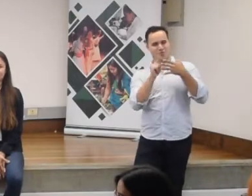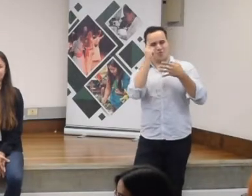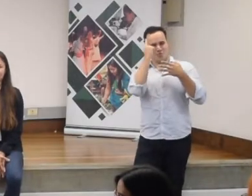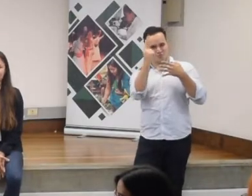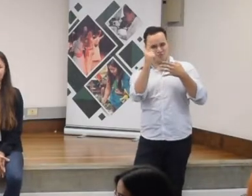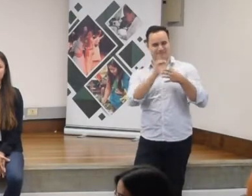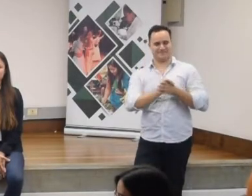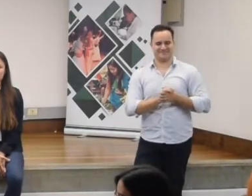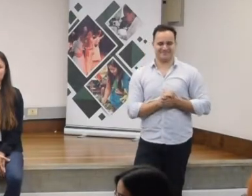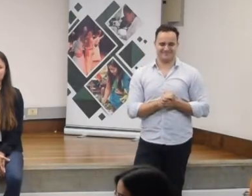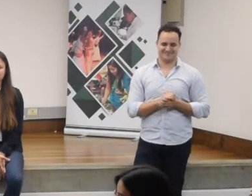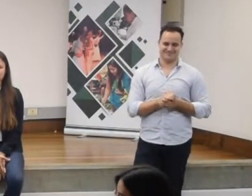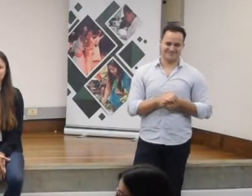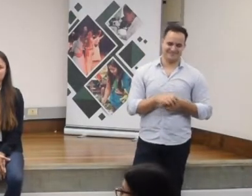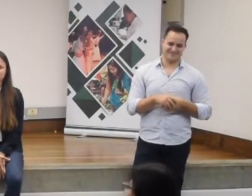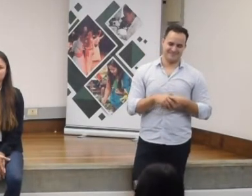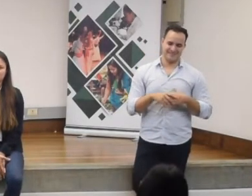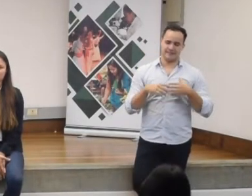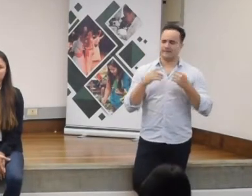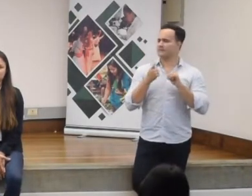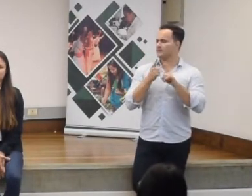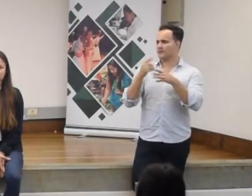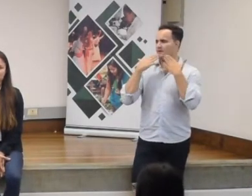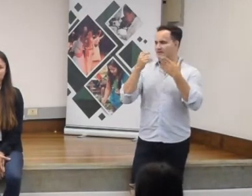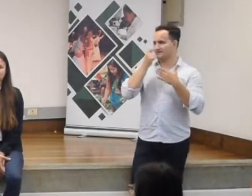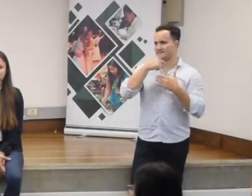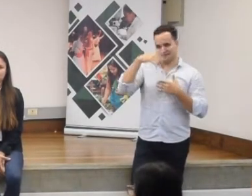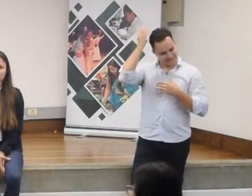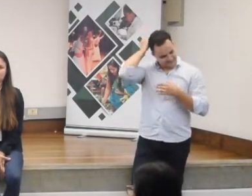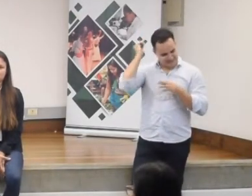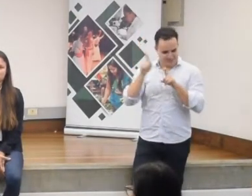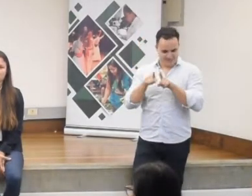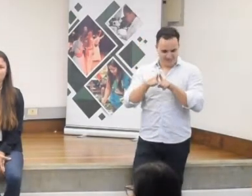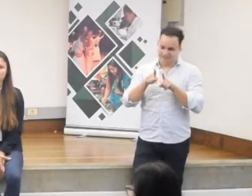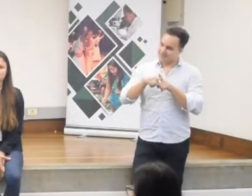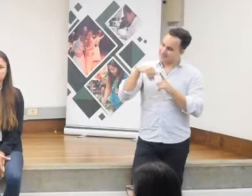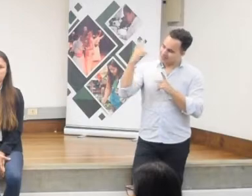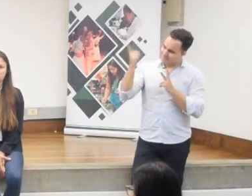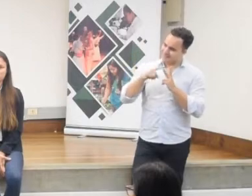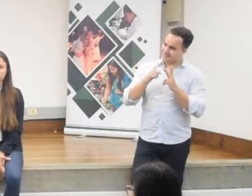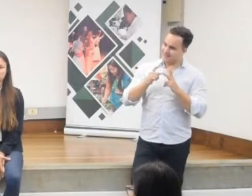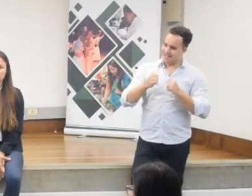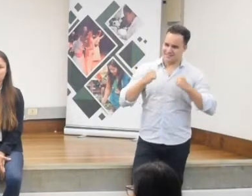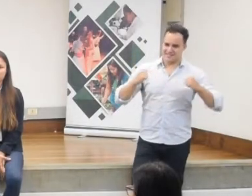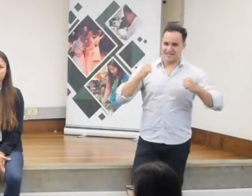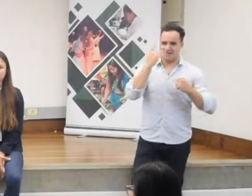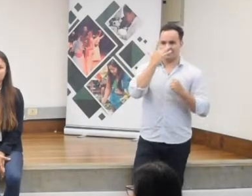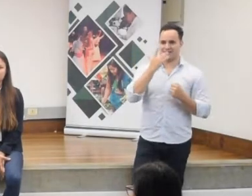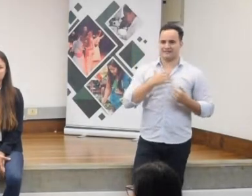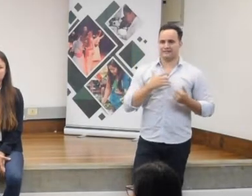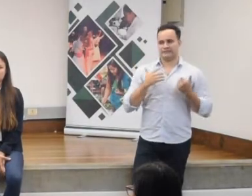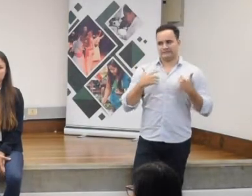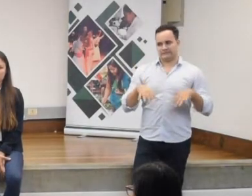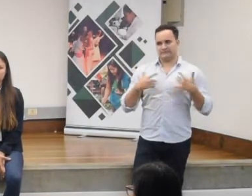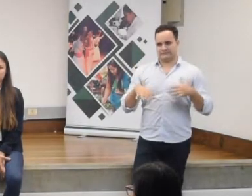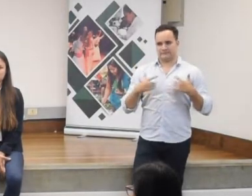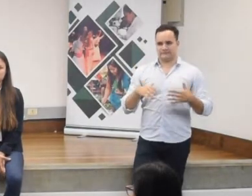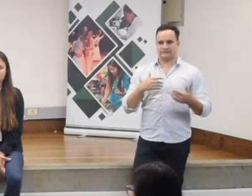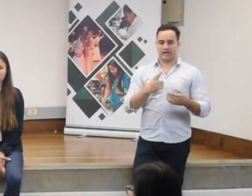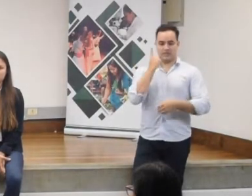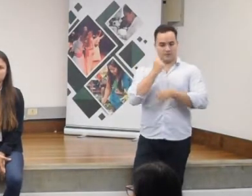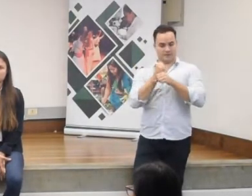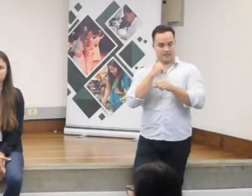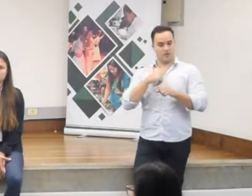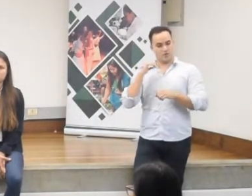El primero es agradecerles al hermano Sergio y a Teacher Steve, porque venimos en un proceso de 4 reuniones desde el